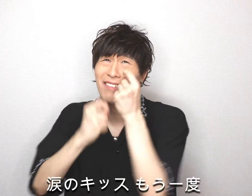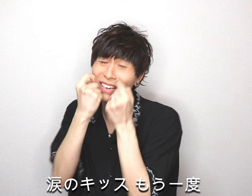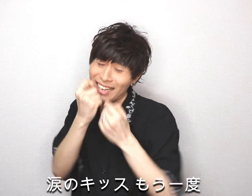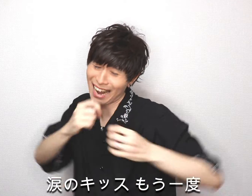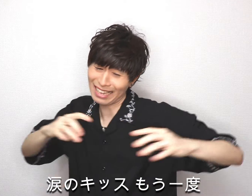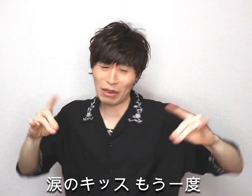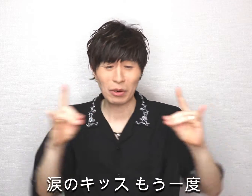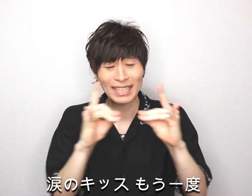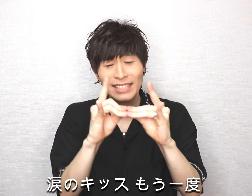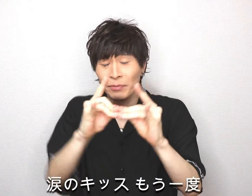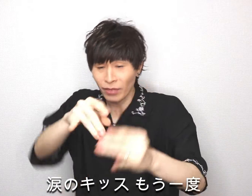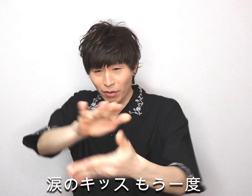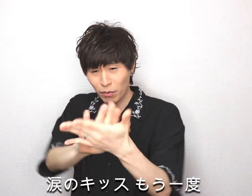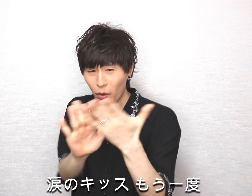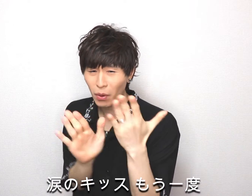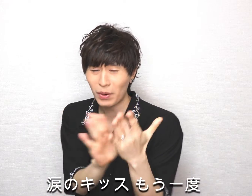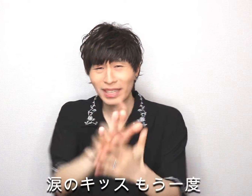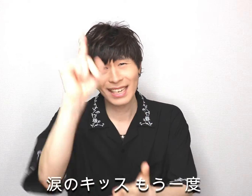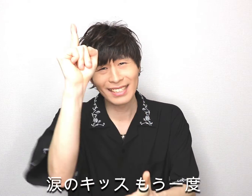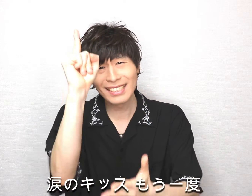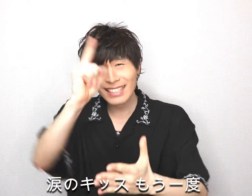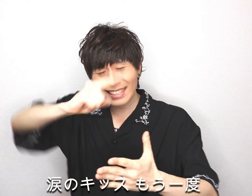涙のキスもう一度、